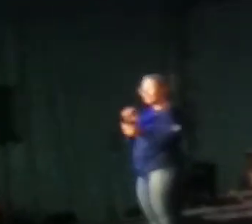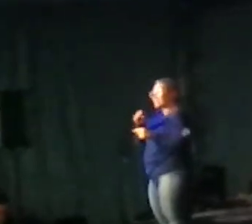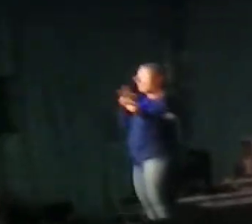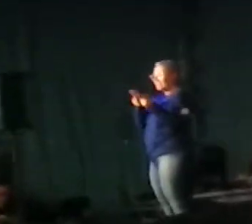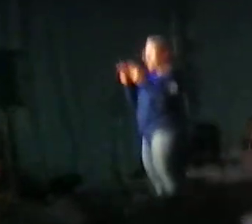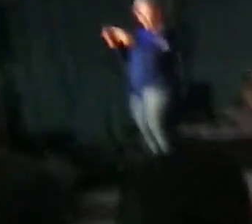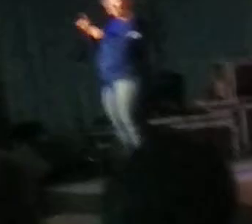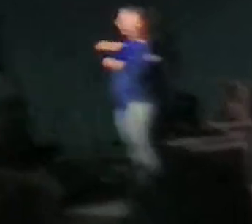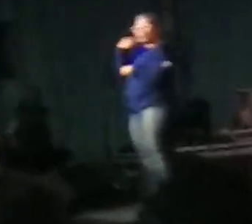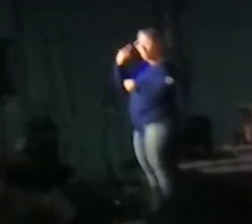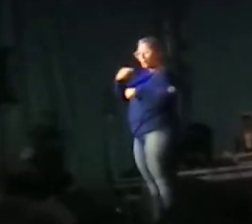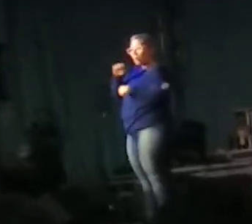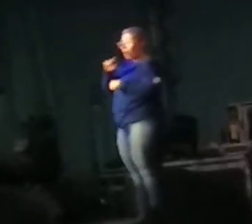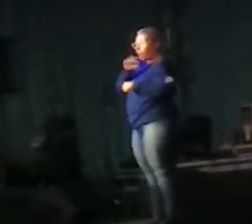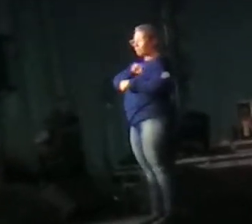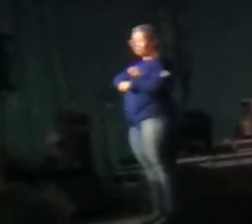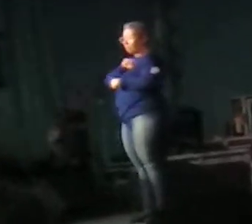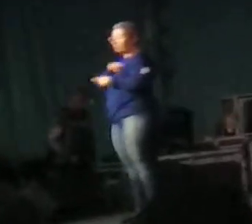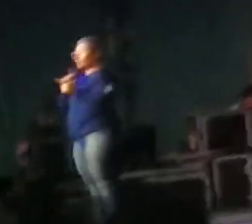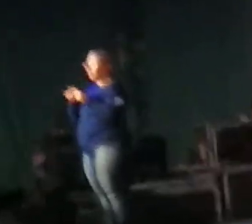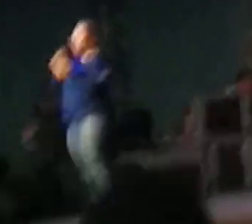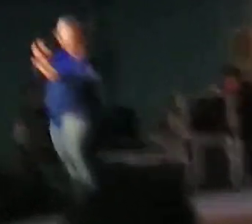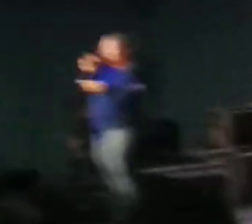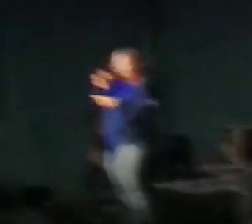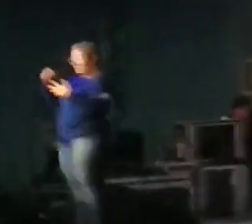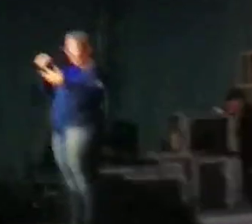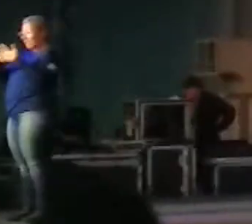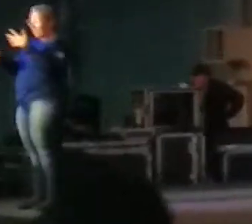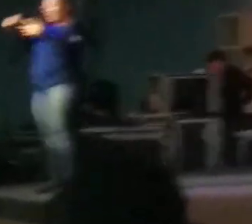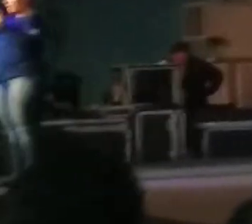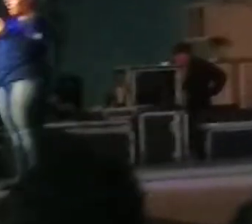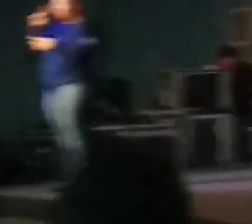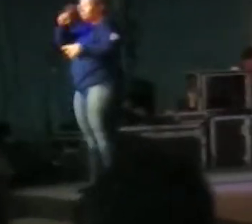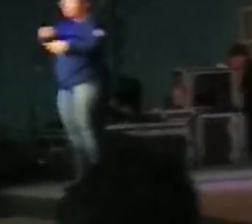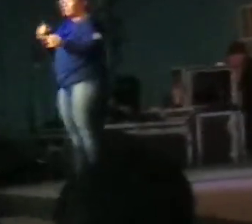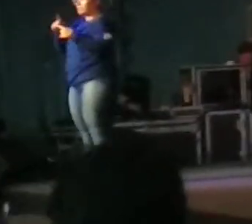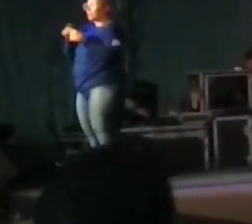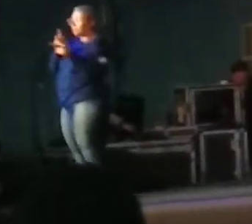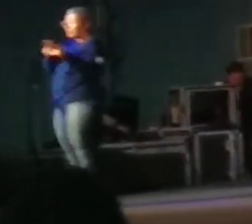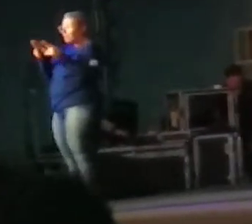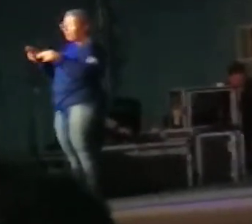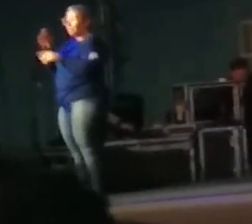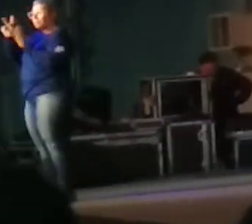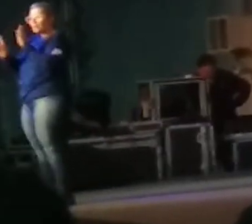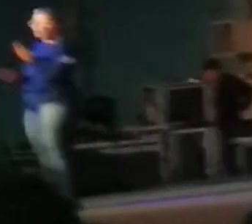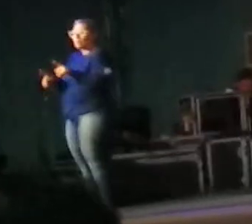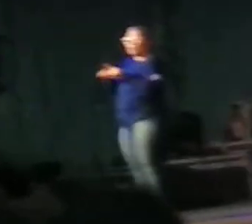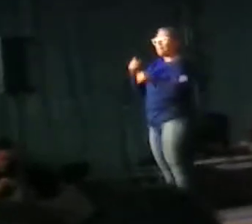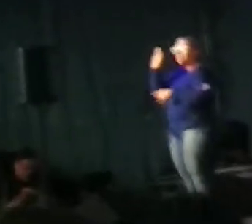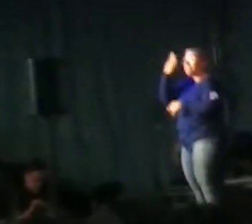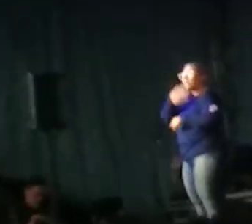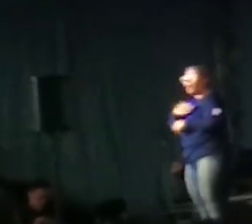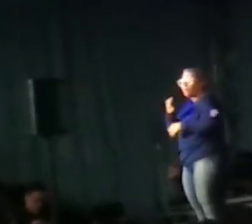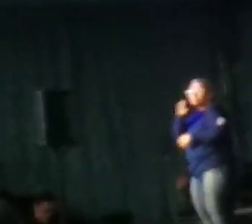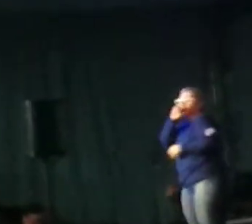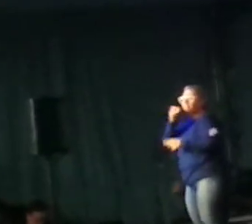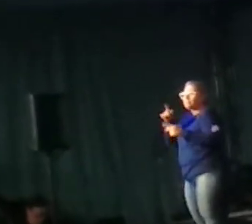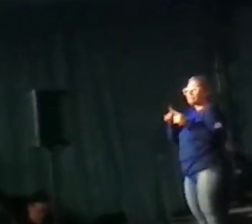Killer, Louco ou Cruel, O Quinto Mandamento, Serial Killer Made in Brasil, A Prova é a Testemunha,